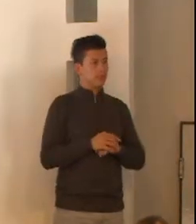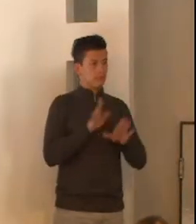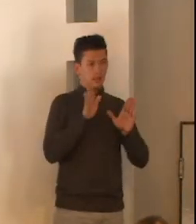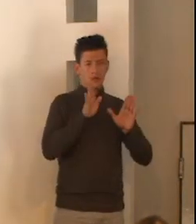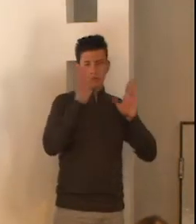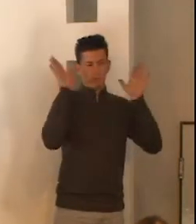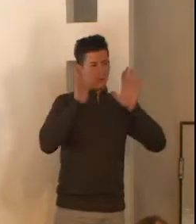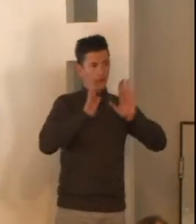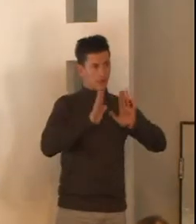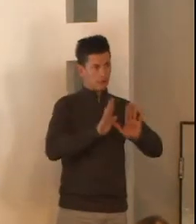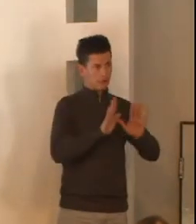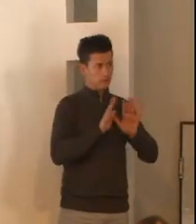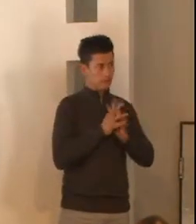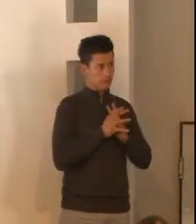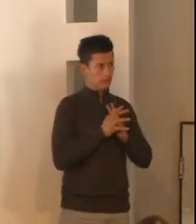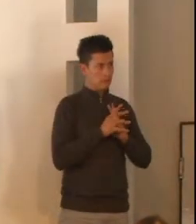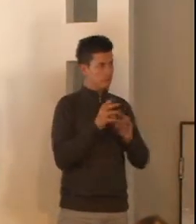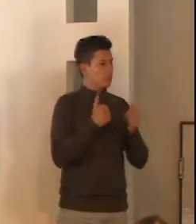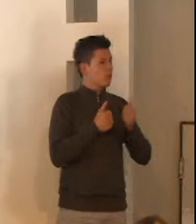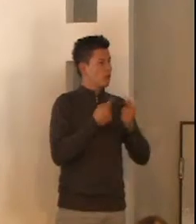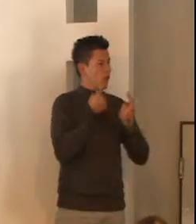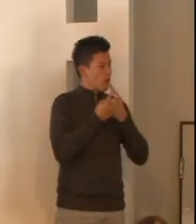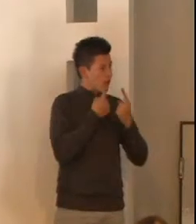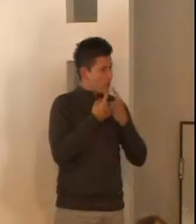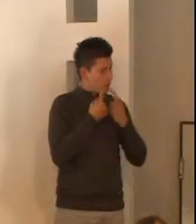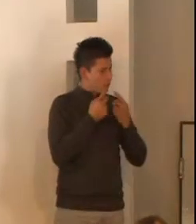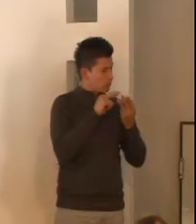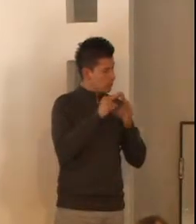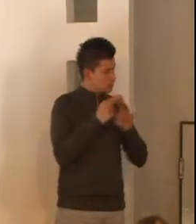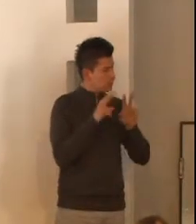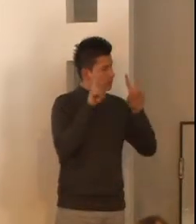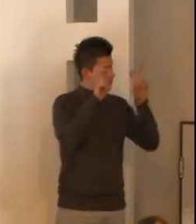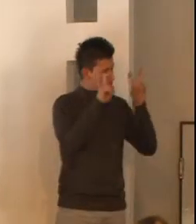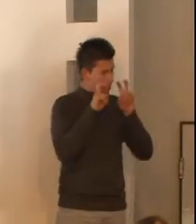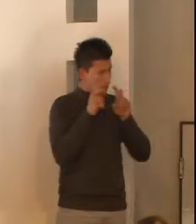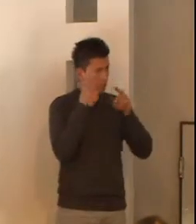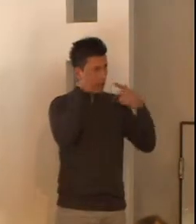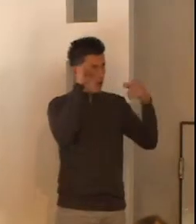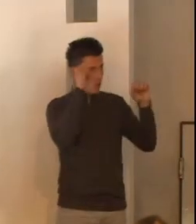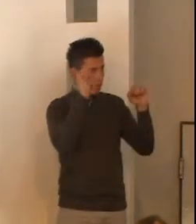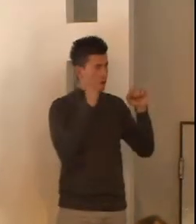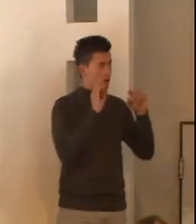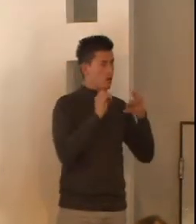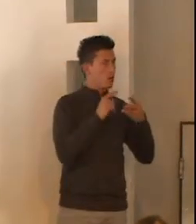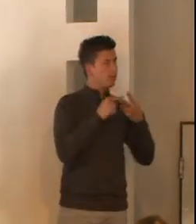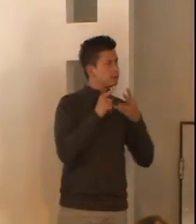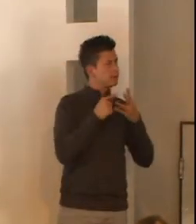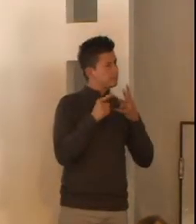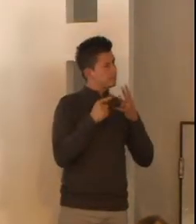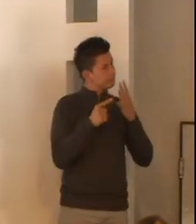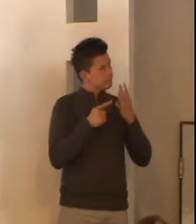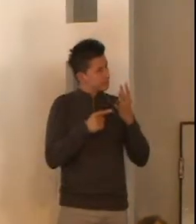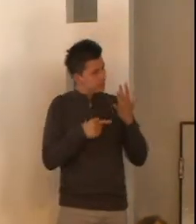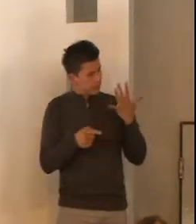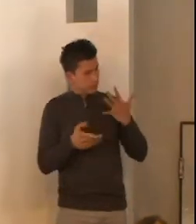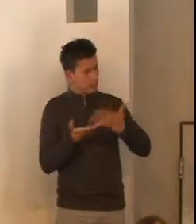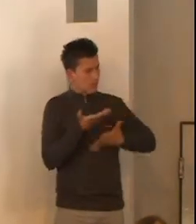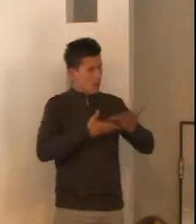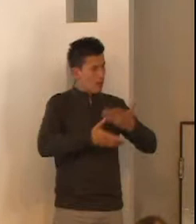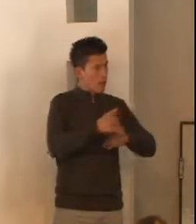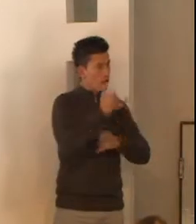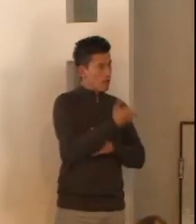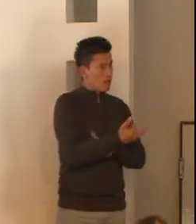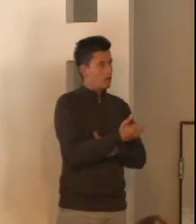eso, básicamente una conversación alrededor de temas que nos preocupan, que nos ocupan y que